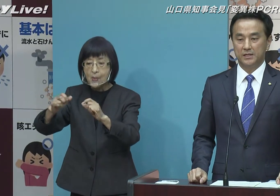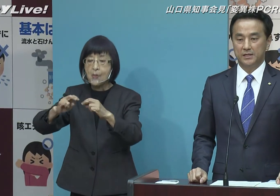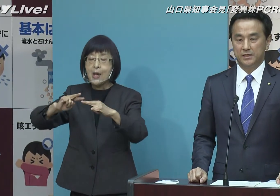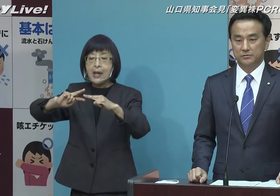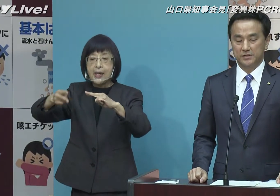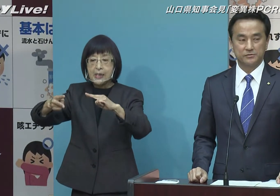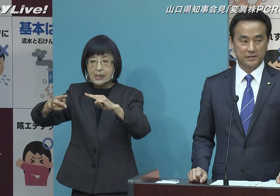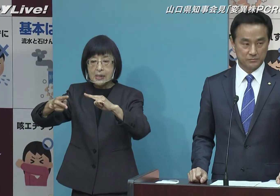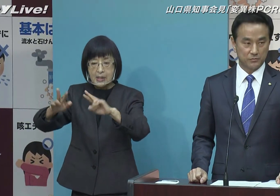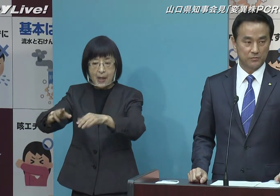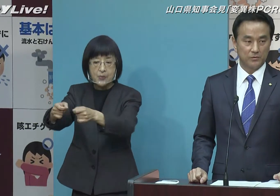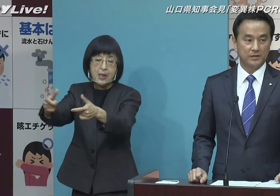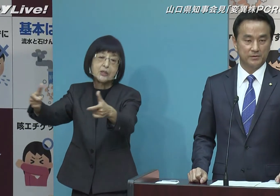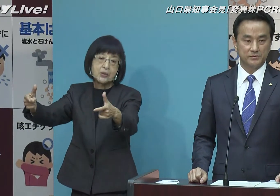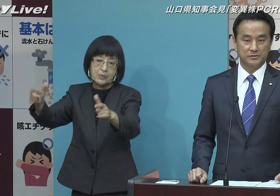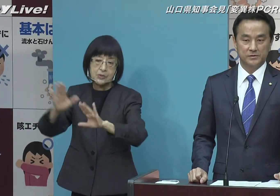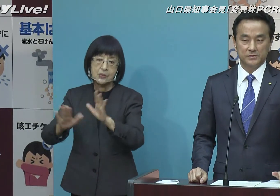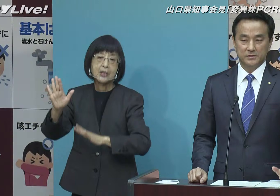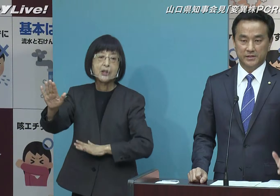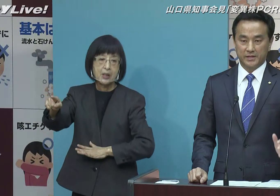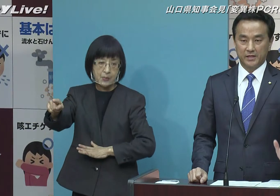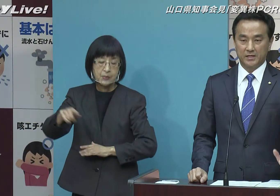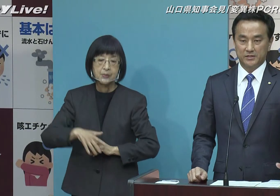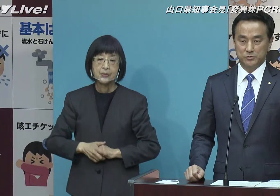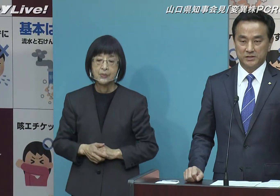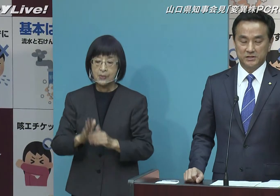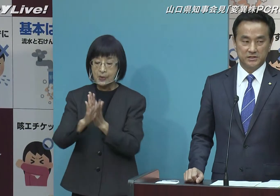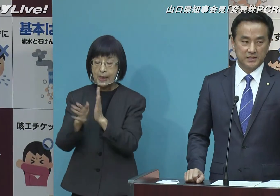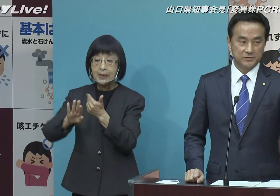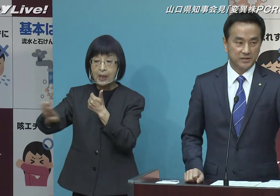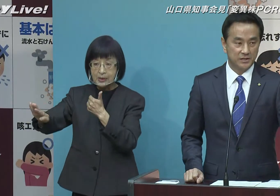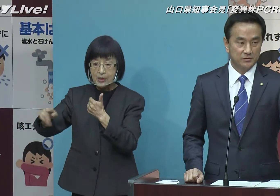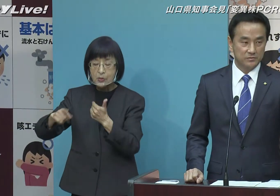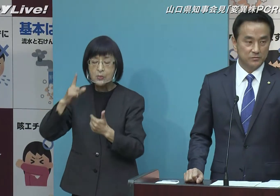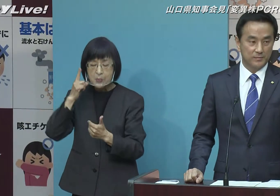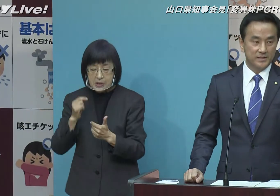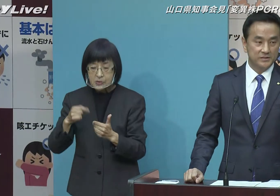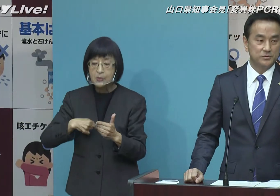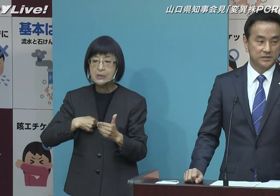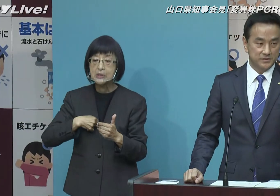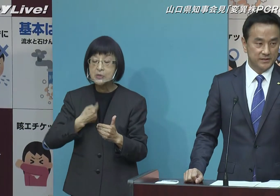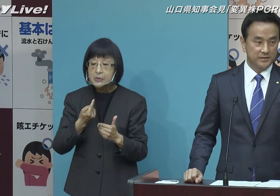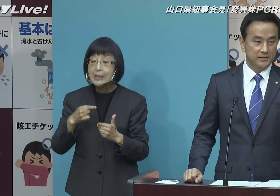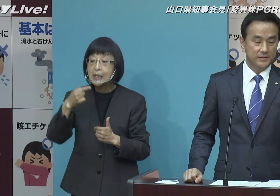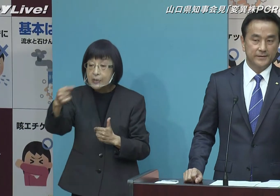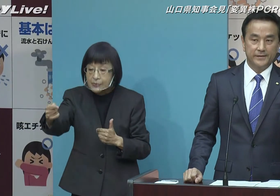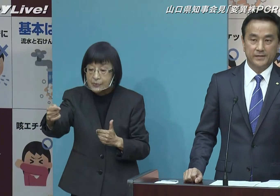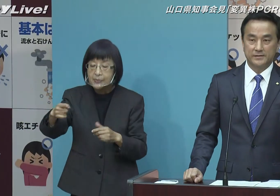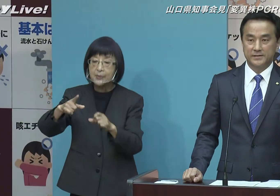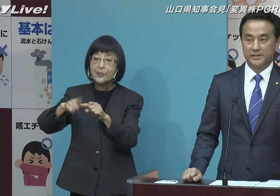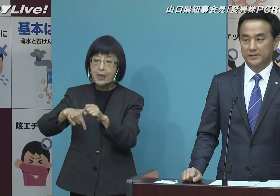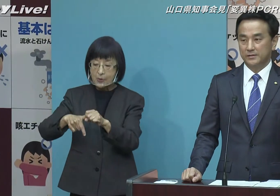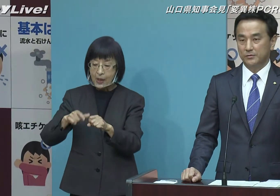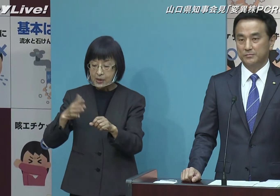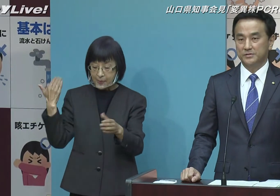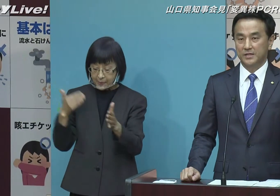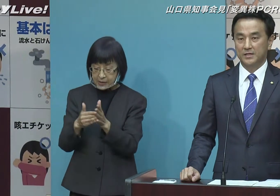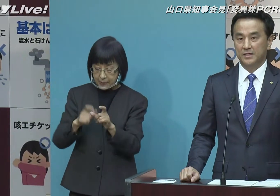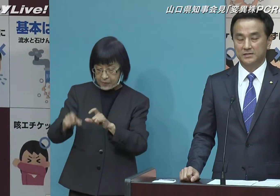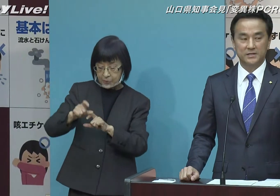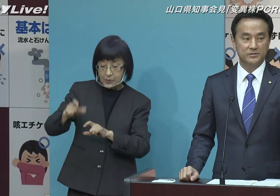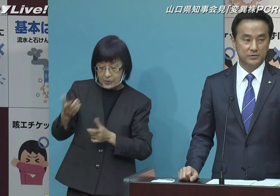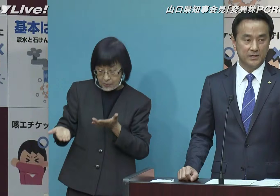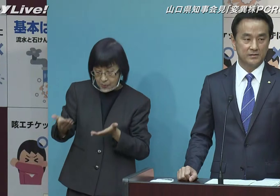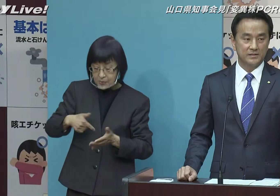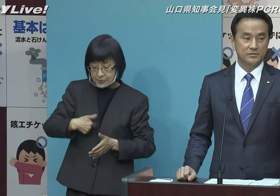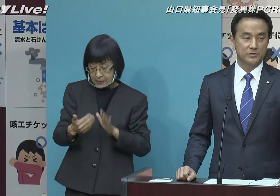が多数あるところもあります。県外でそうした地域に行かれる際にはこれまで以上にですね、感染を自らが